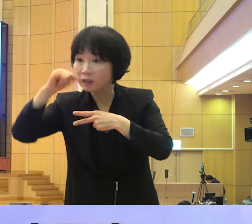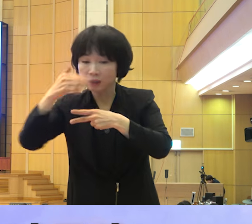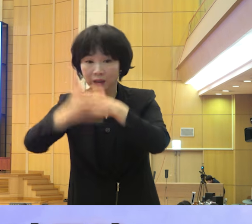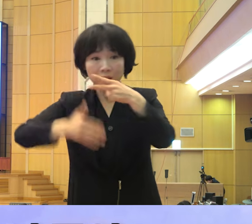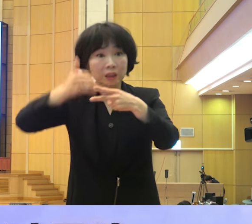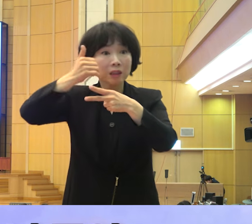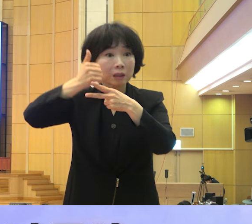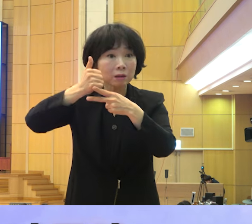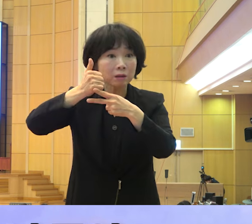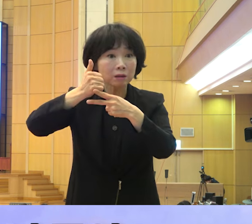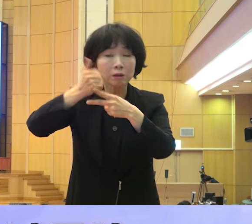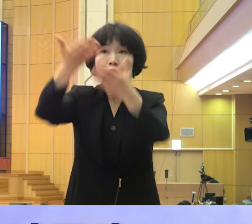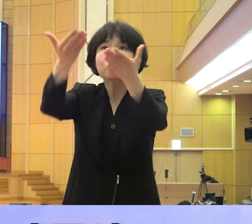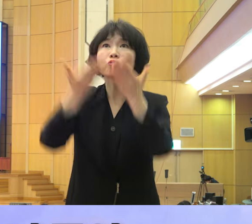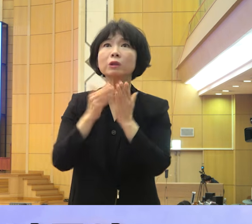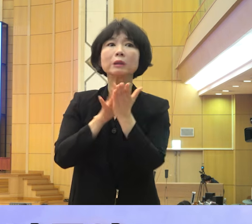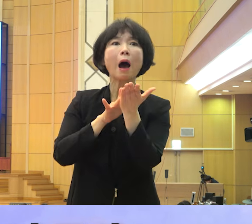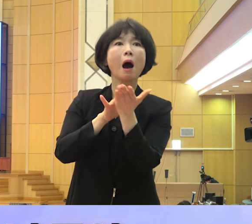신발신 이런 신이 아니고